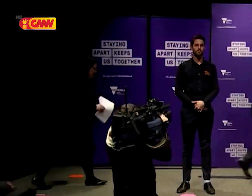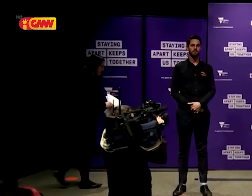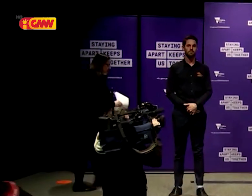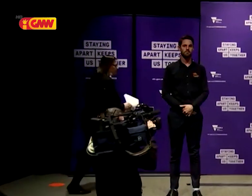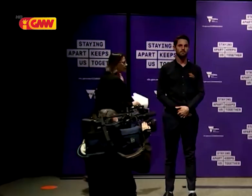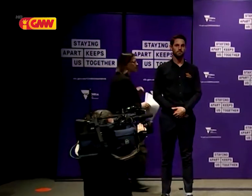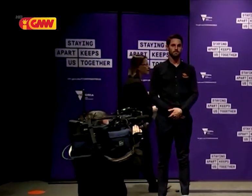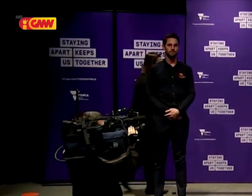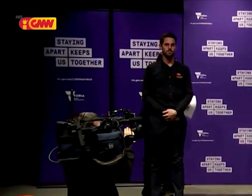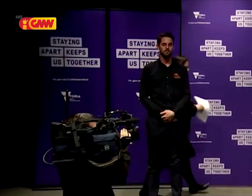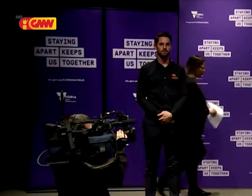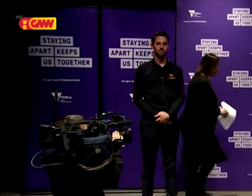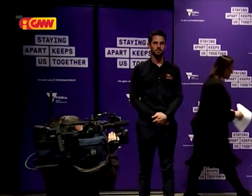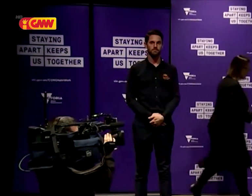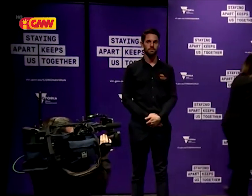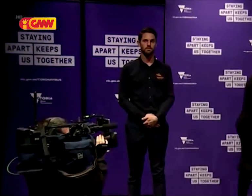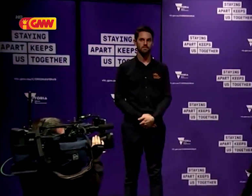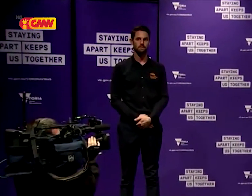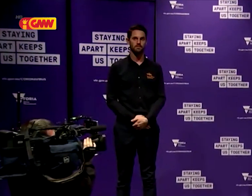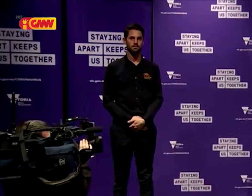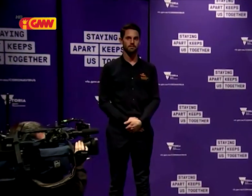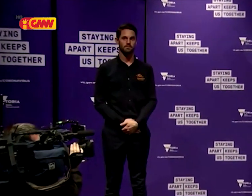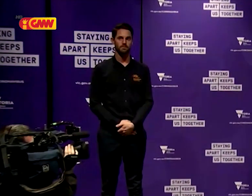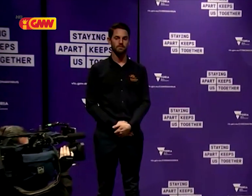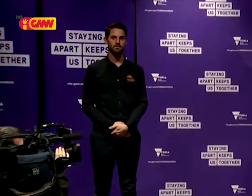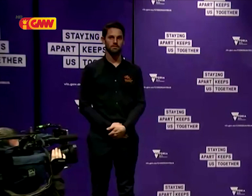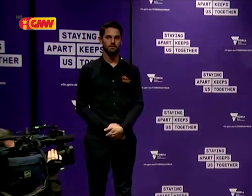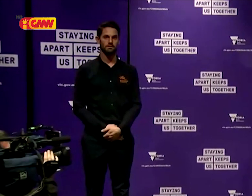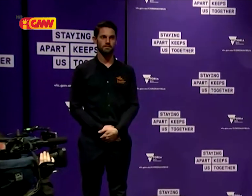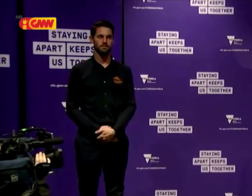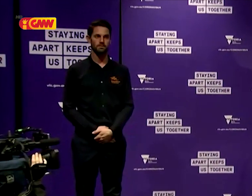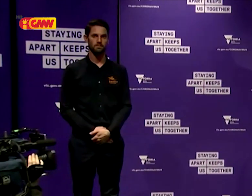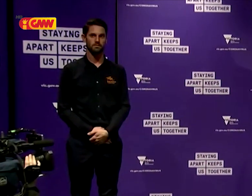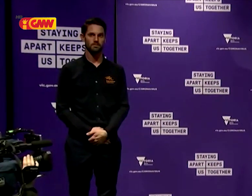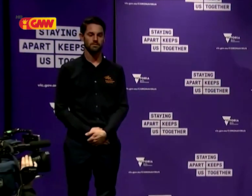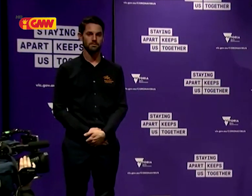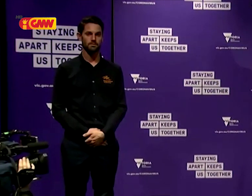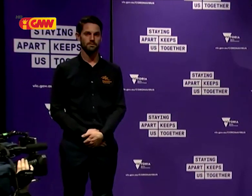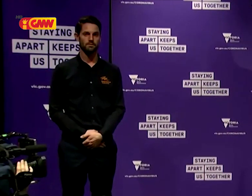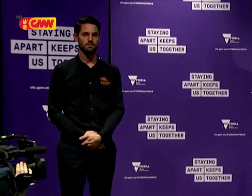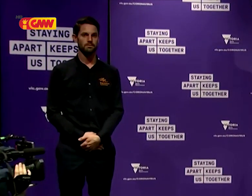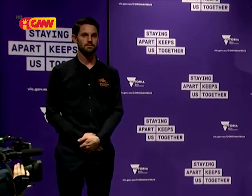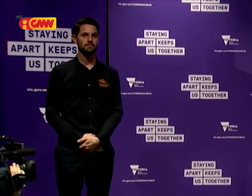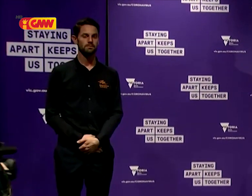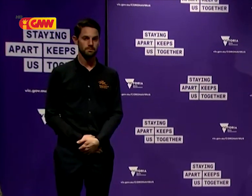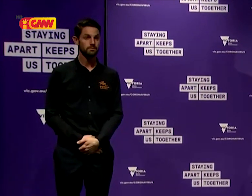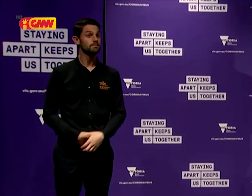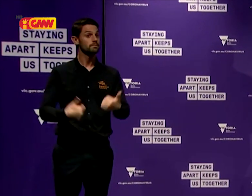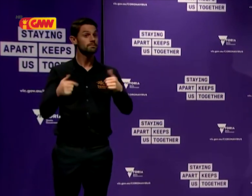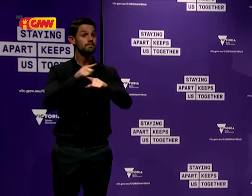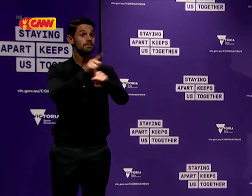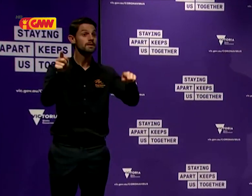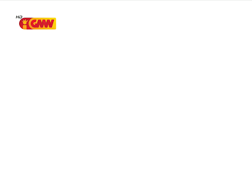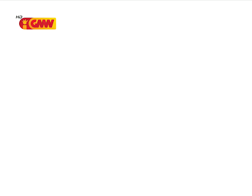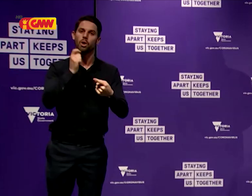COVID-19. Estado australiano, a Nessan Vitória, introduz várias medidas de bloqueio da rua e estado, né? Especificamente na área urbana local, também